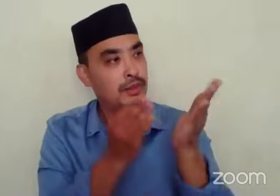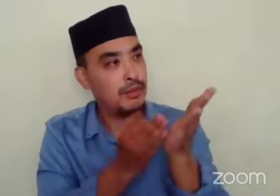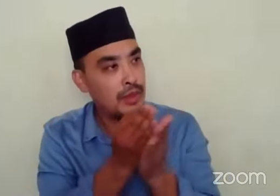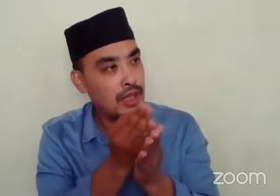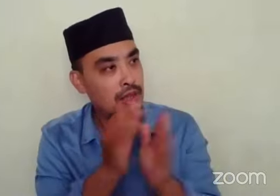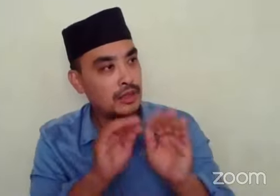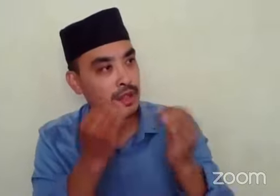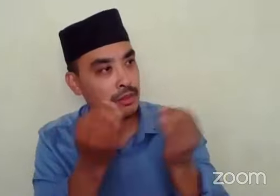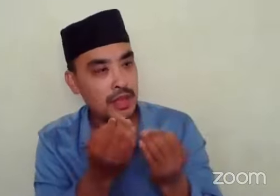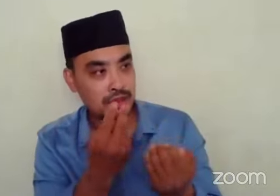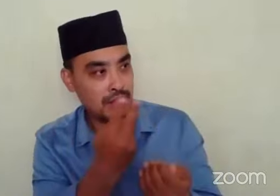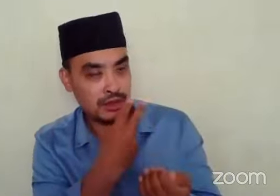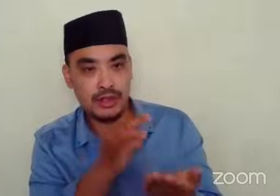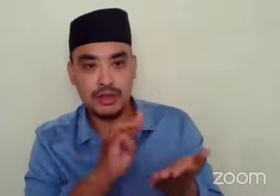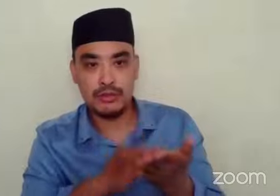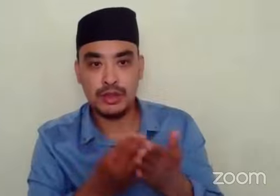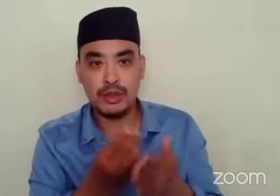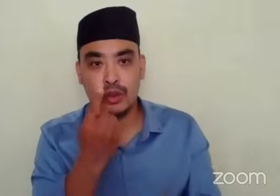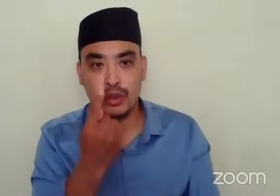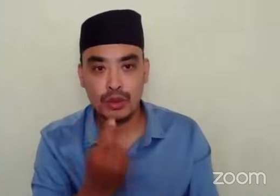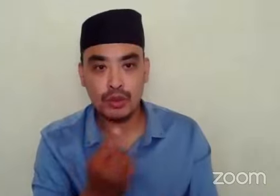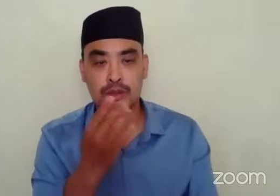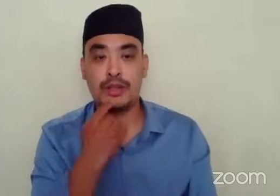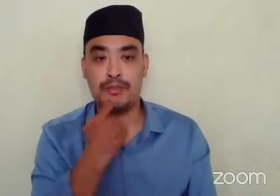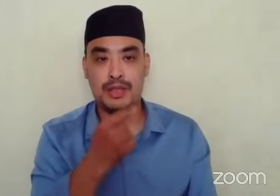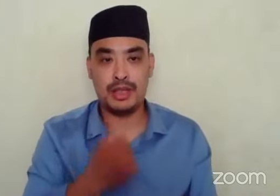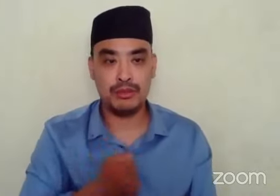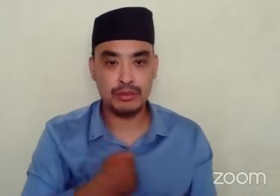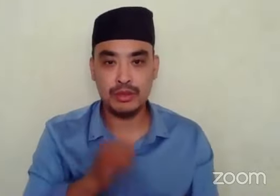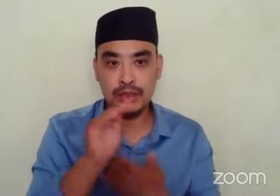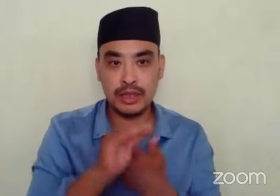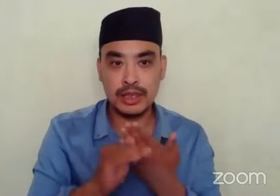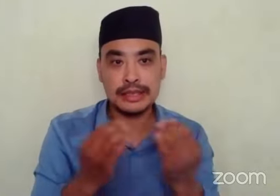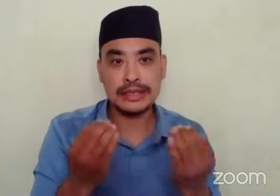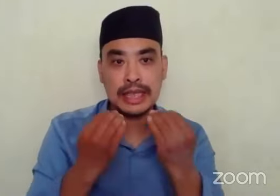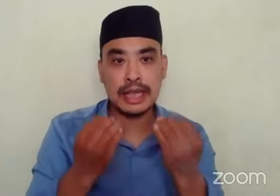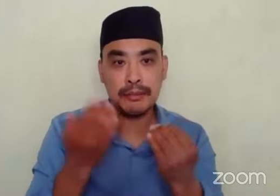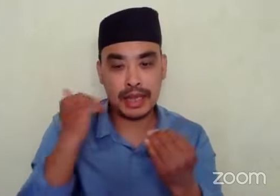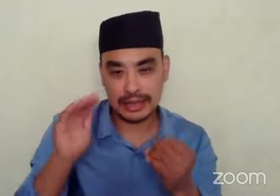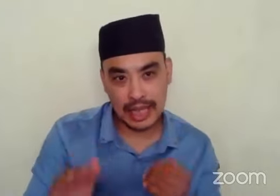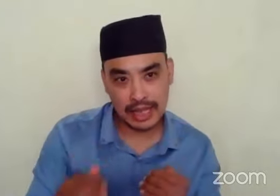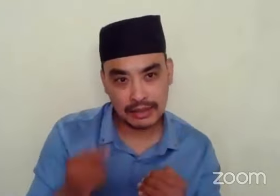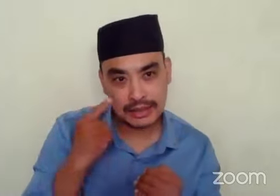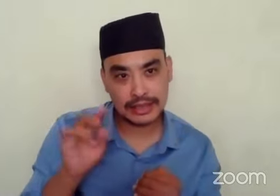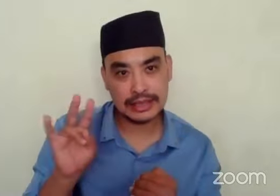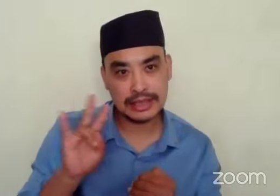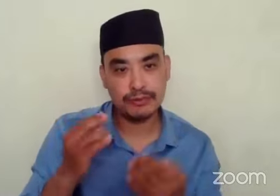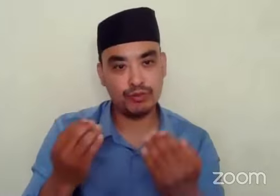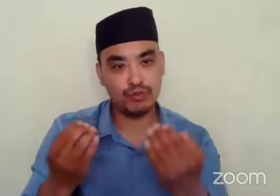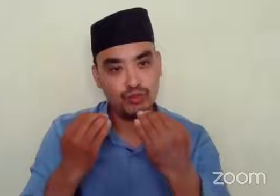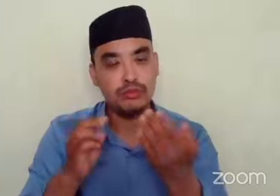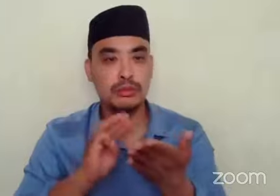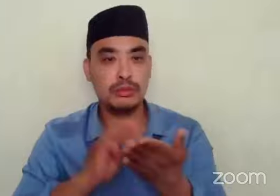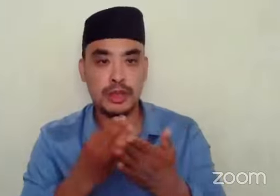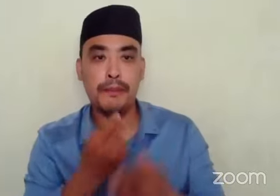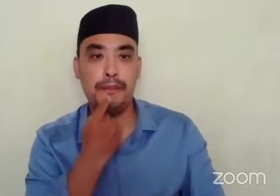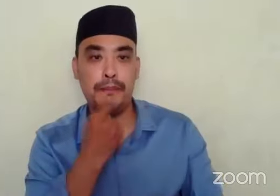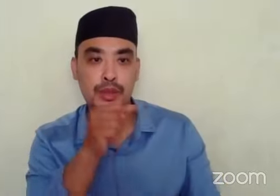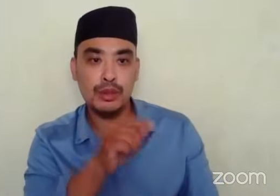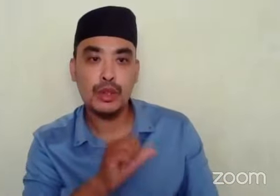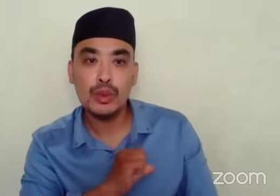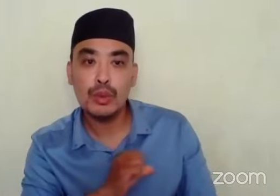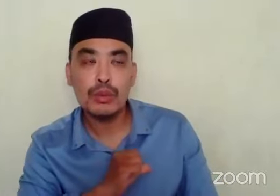हाम्रो कस्तो छ त भन्दाखेरि चाहिँ हामीलाई चाहिँ कस्तो तरिकाले सिकाएको छ समाजमा, शिक्षा कसरी दिएको छ भन्दाखेरि चाहिँ यो यौन